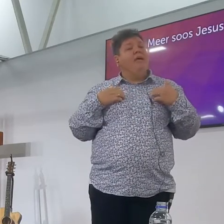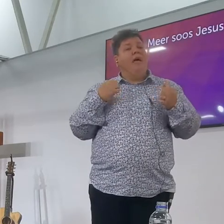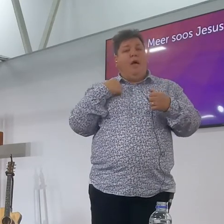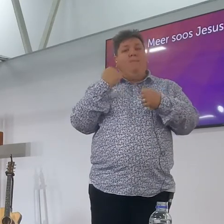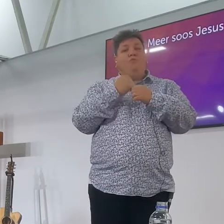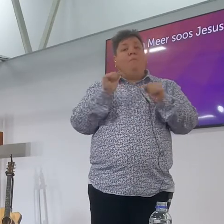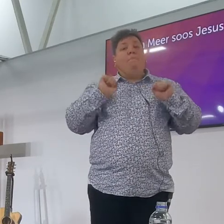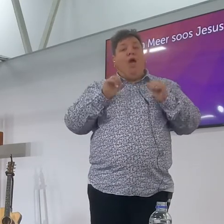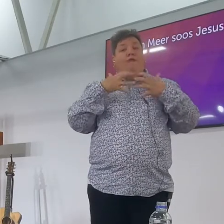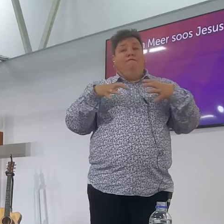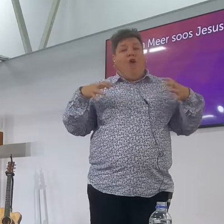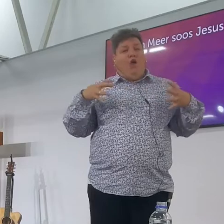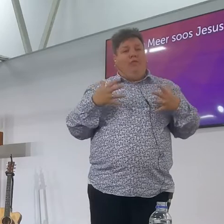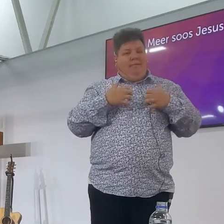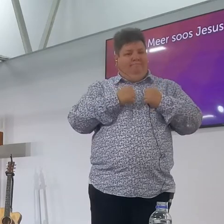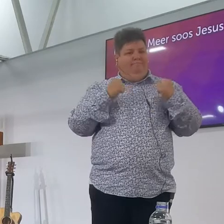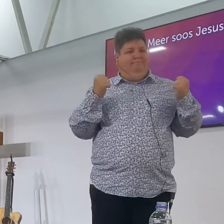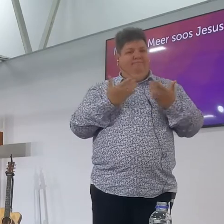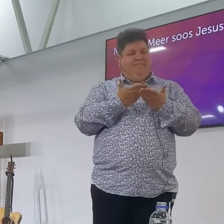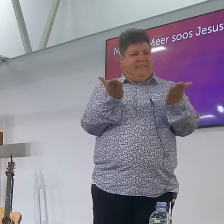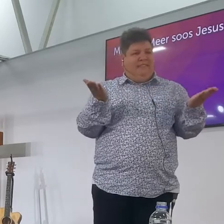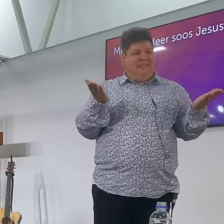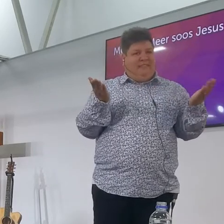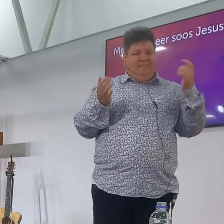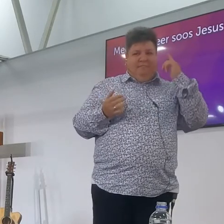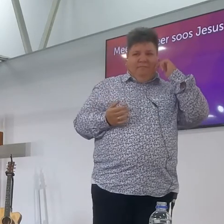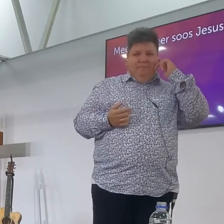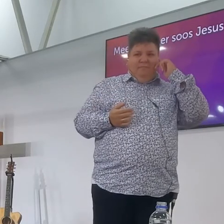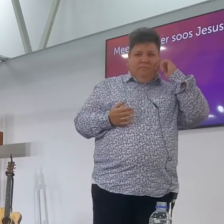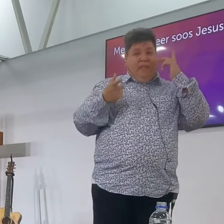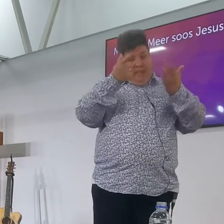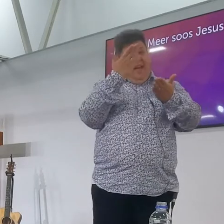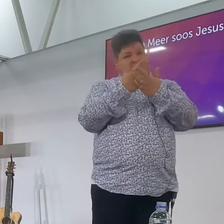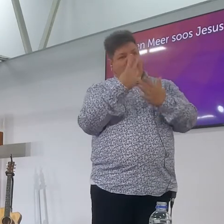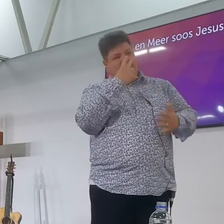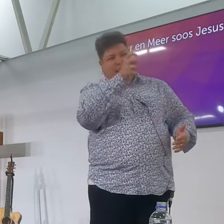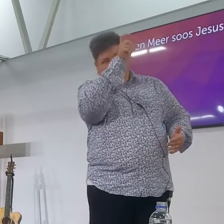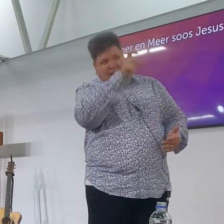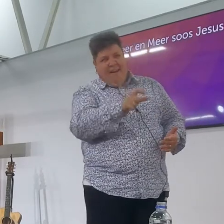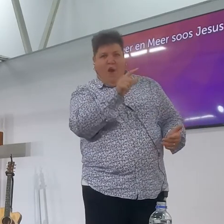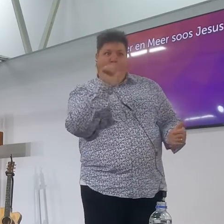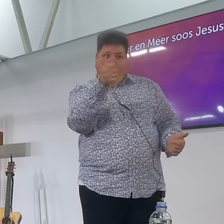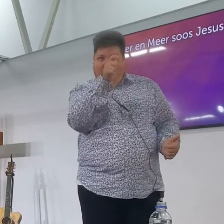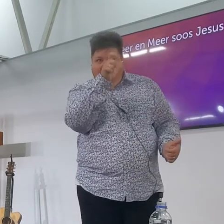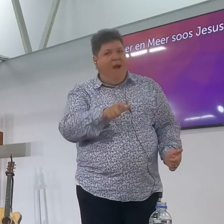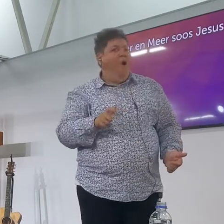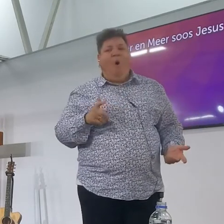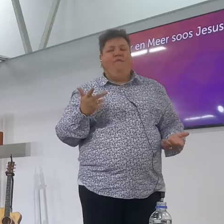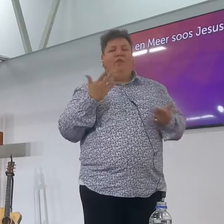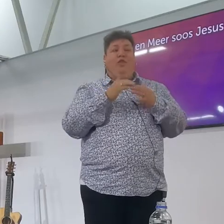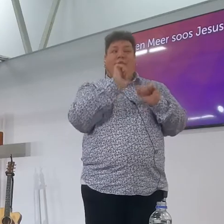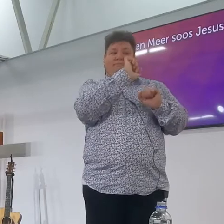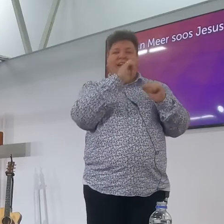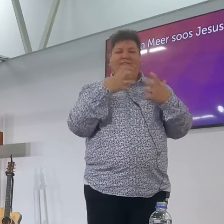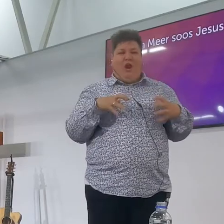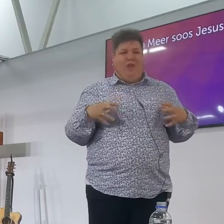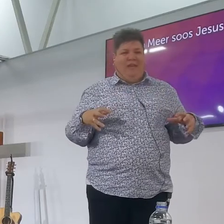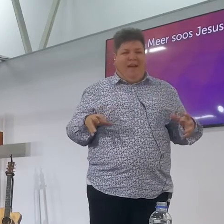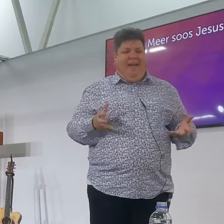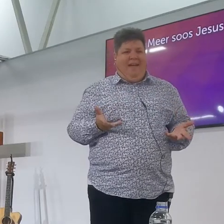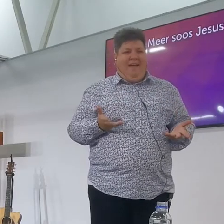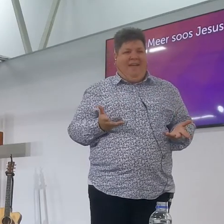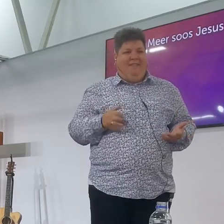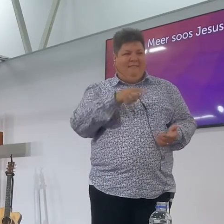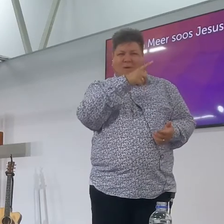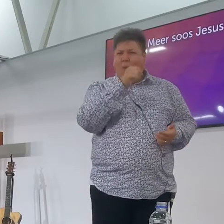vrug van die Gees sal dra. Ek kan sien of jy geesvervuld leef deur die vrug wat jy dra. Dit is so maklik soos